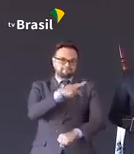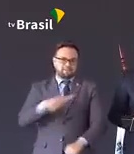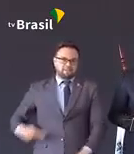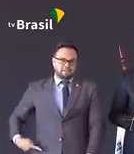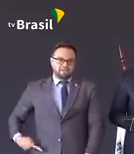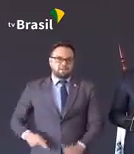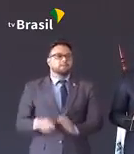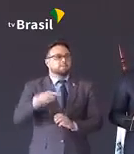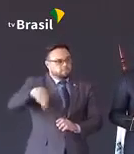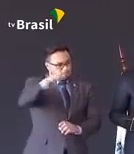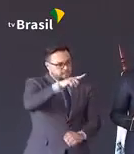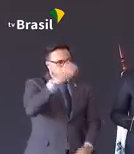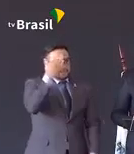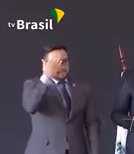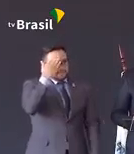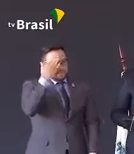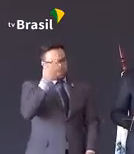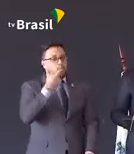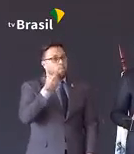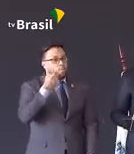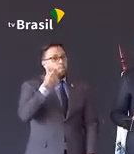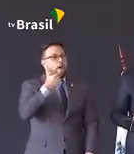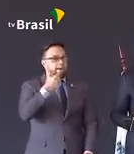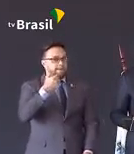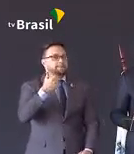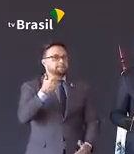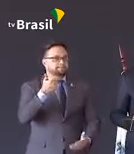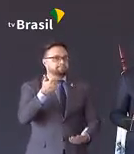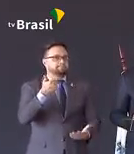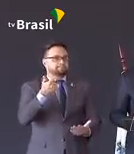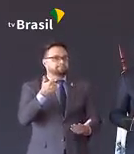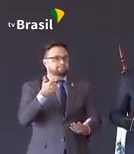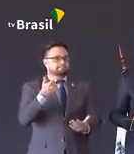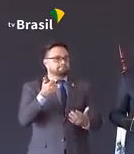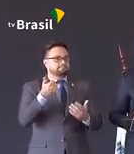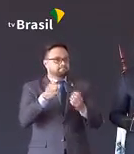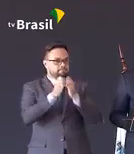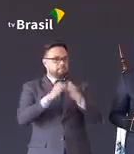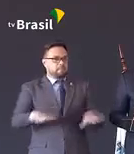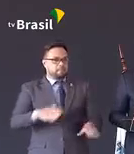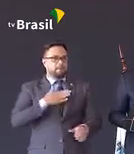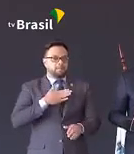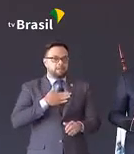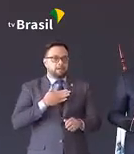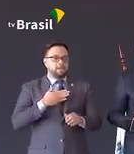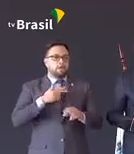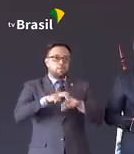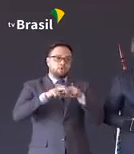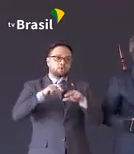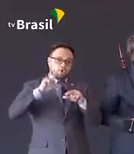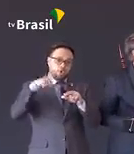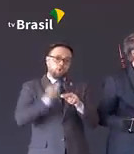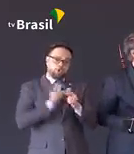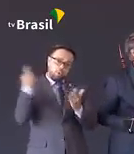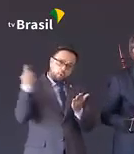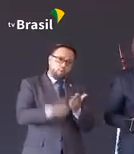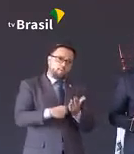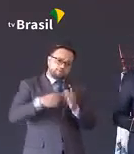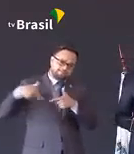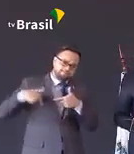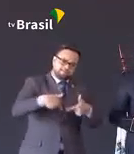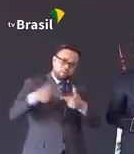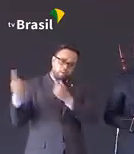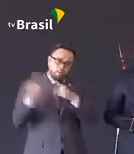mim esse trabalho. E nós temos um compromisso do combate à corrupção. E eu tenho colaborado com a Polícia Federal,